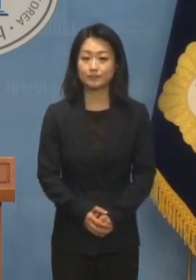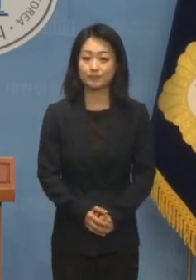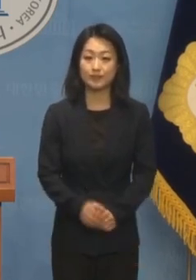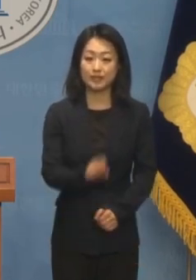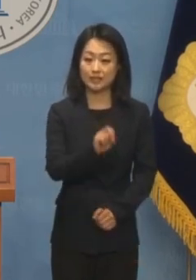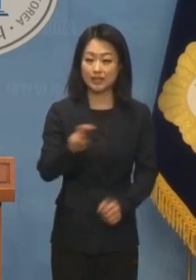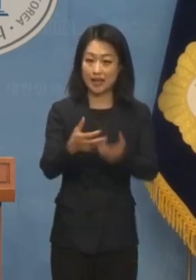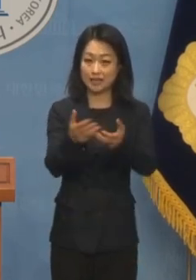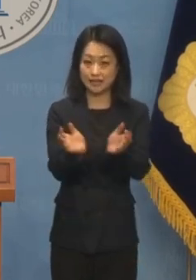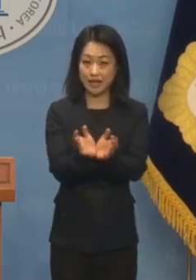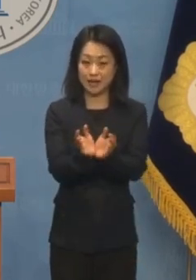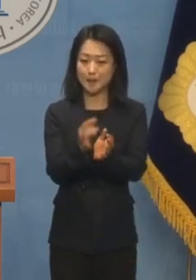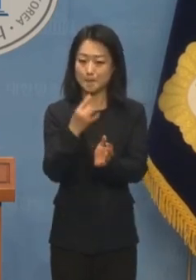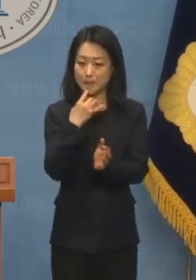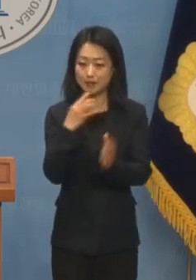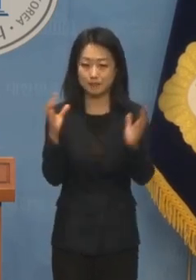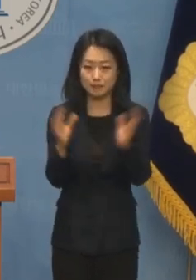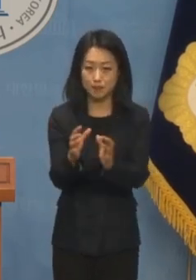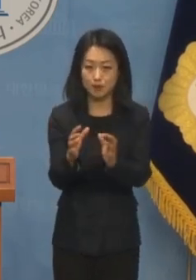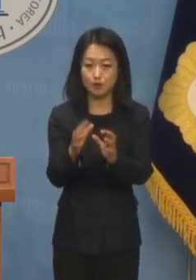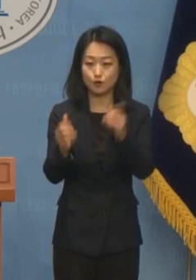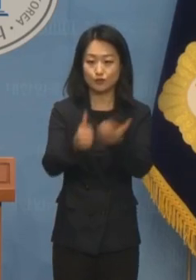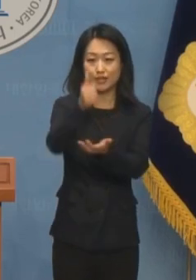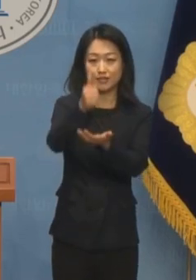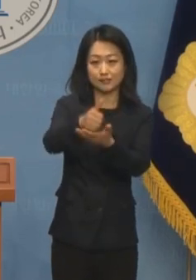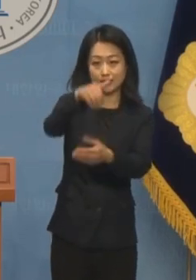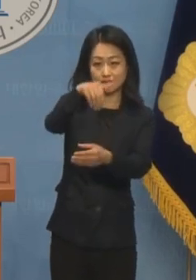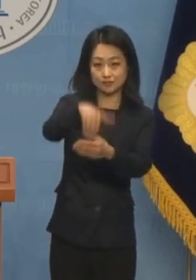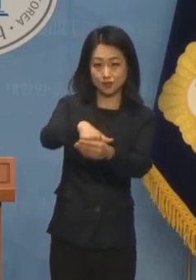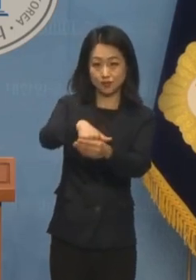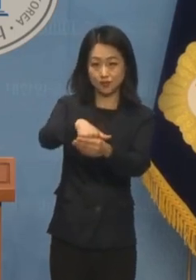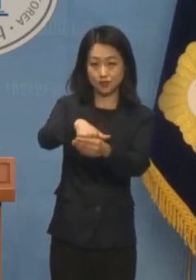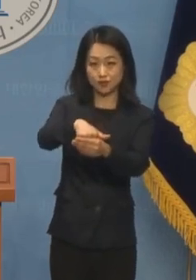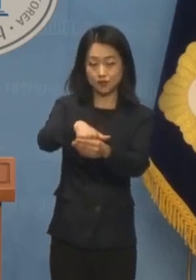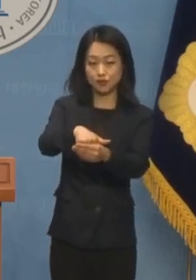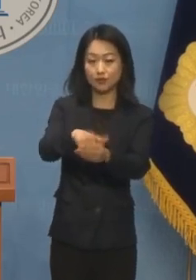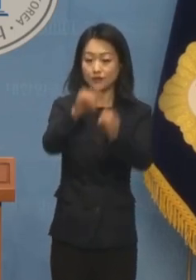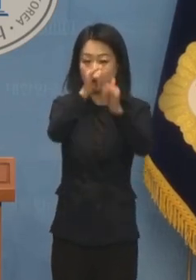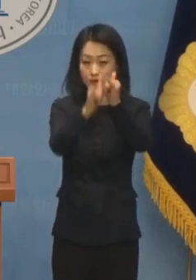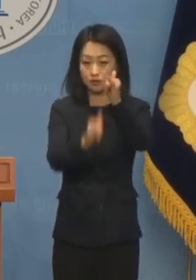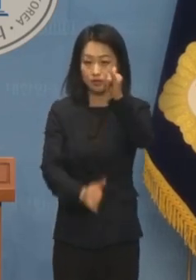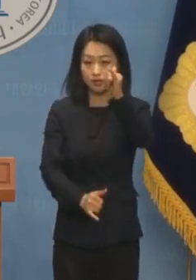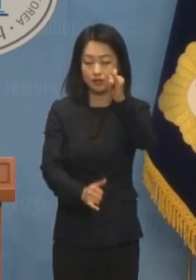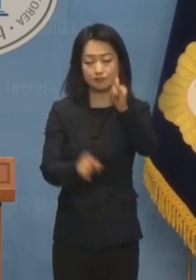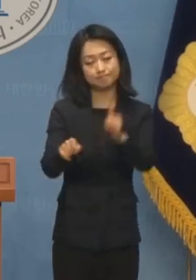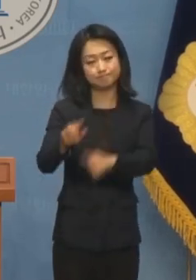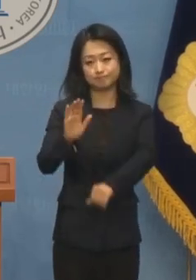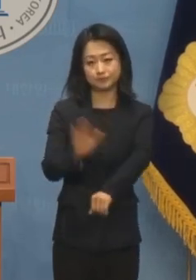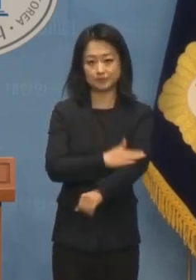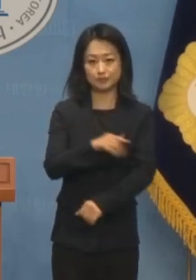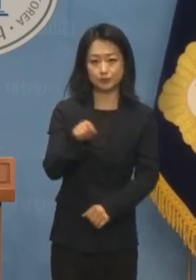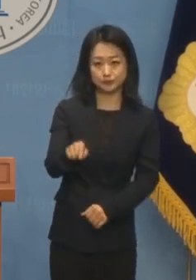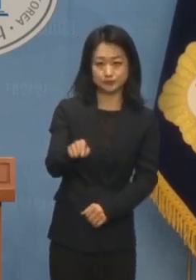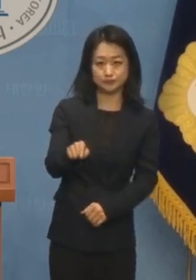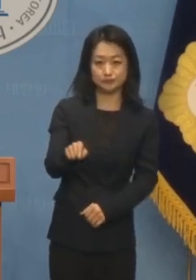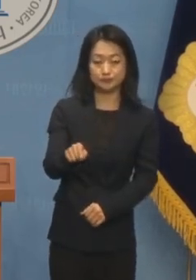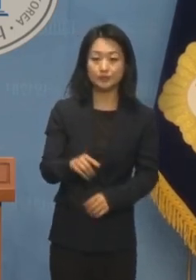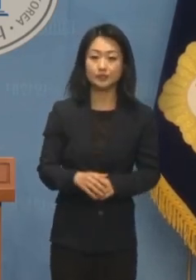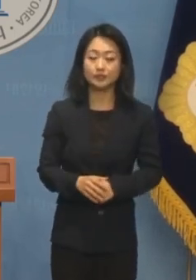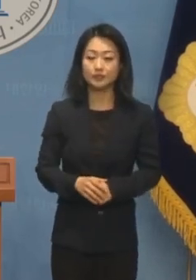단독 개원으로 헌정사의 오점을 남긴 민주당은 의회 민주주의를 포기하는